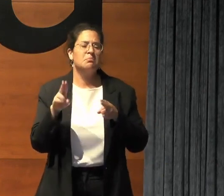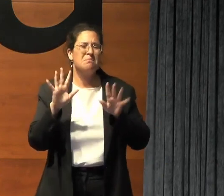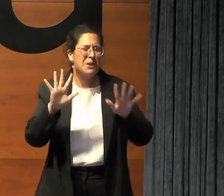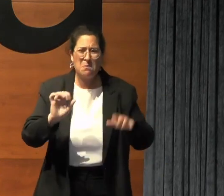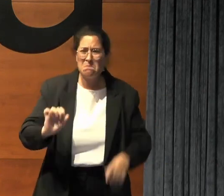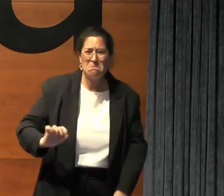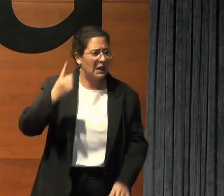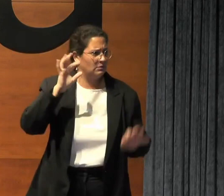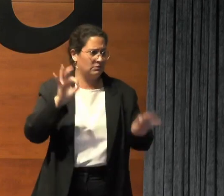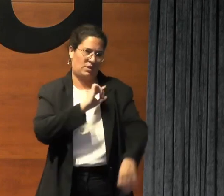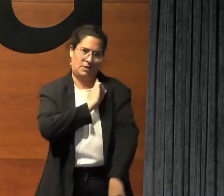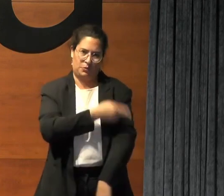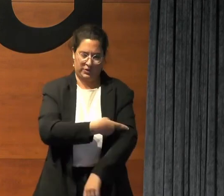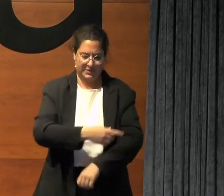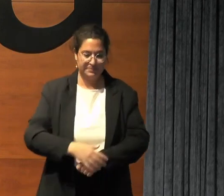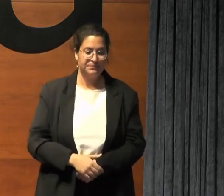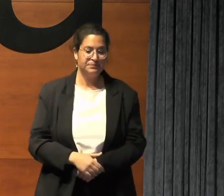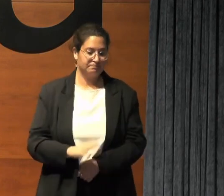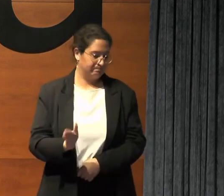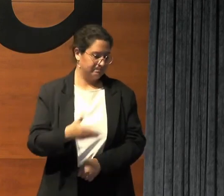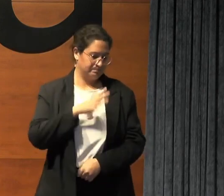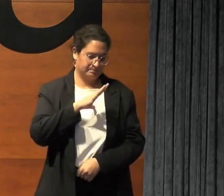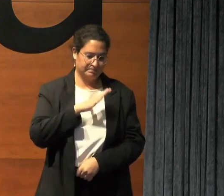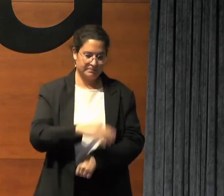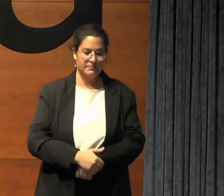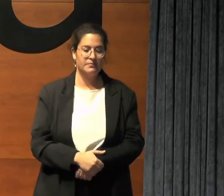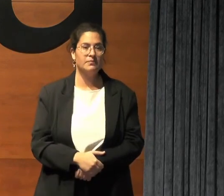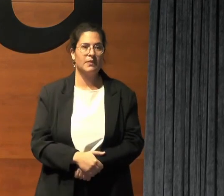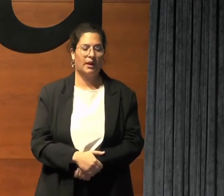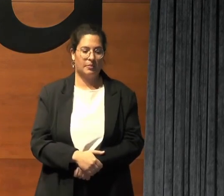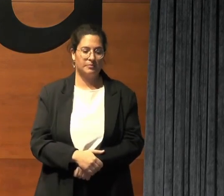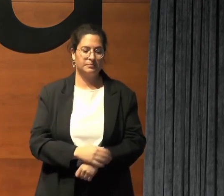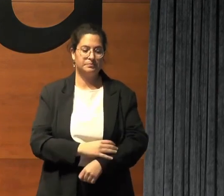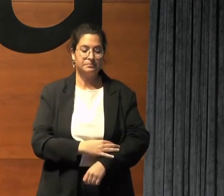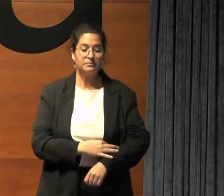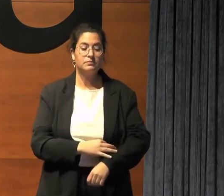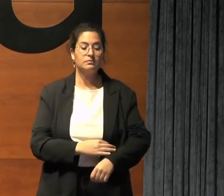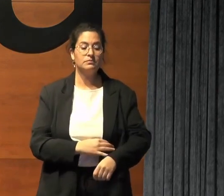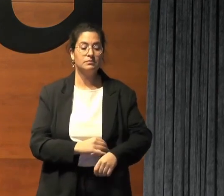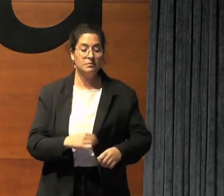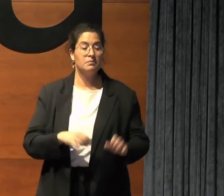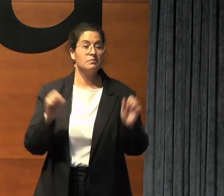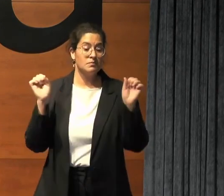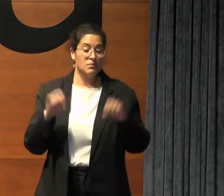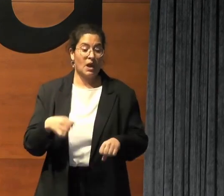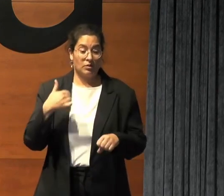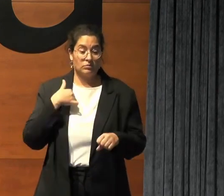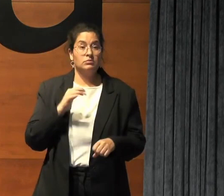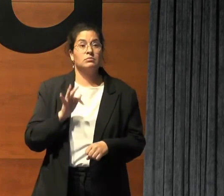economía, política, pero ya digo, fundamentalmente la sección deportes.